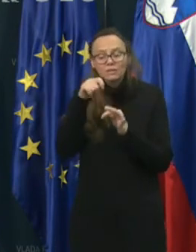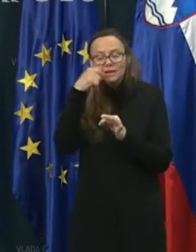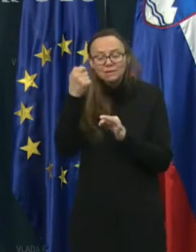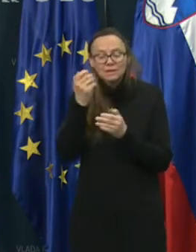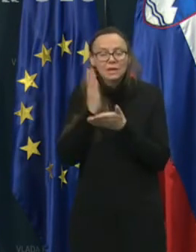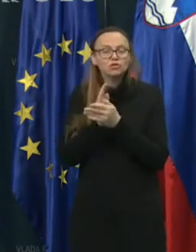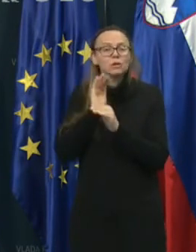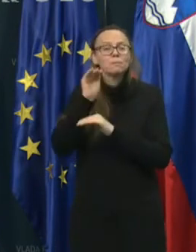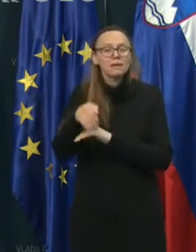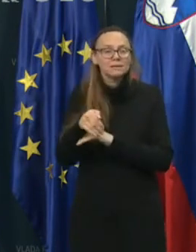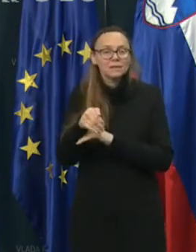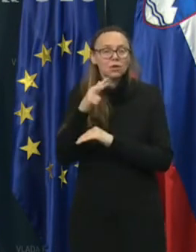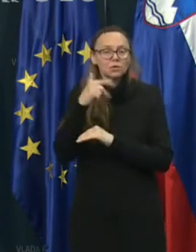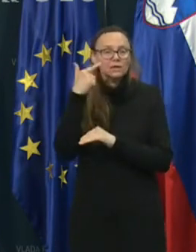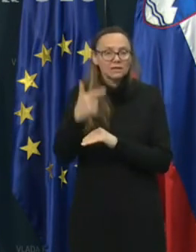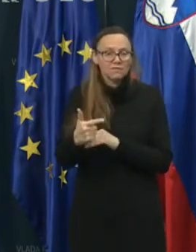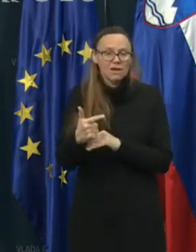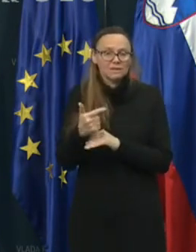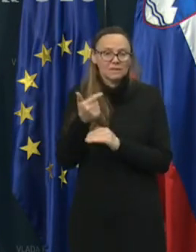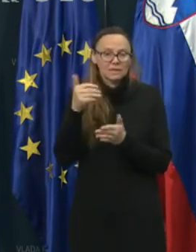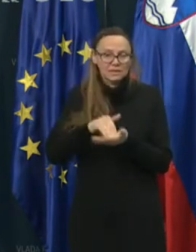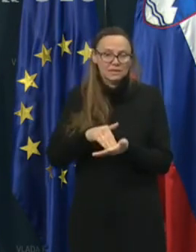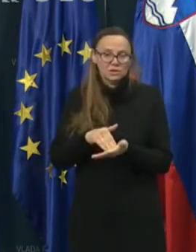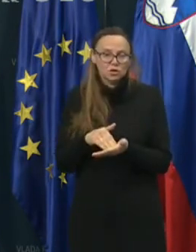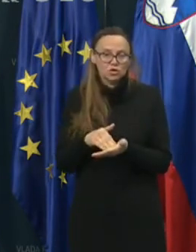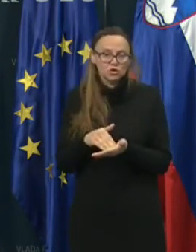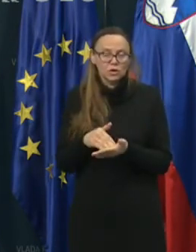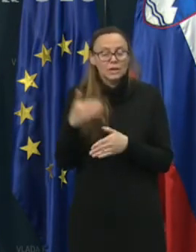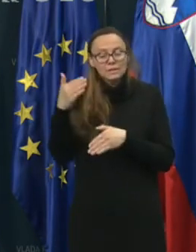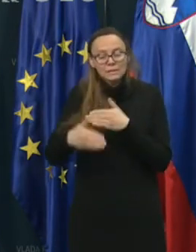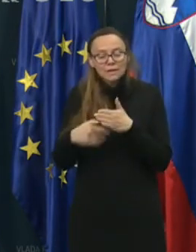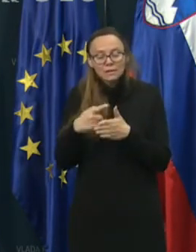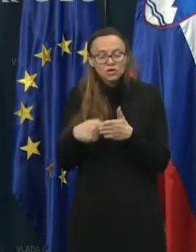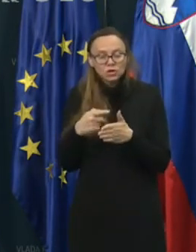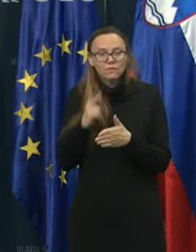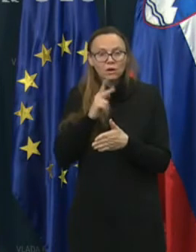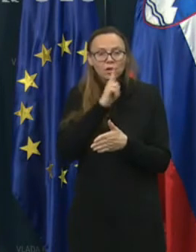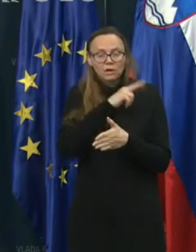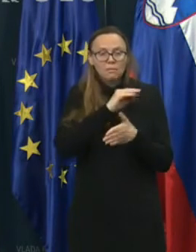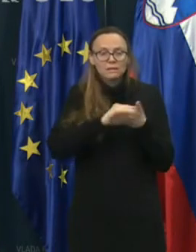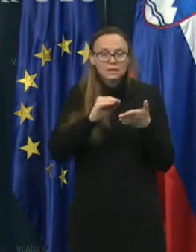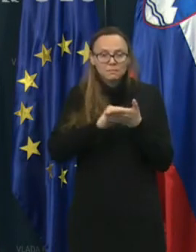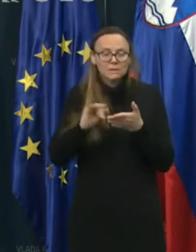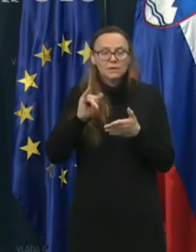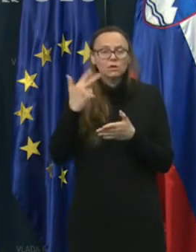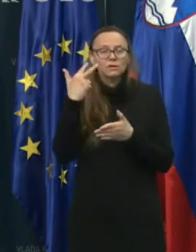že preseglo 23.000. Zadnja številka, ki jo imam zapisano, je